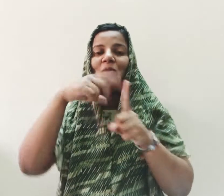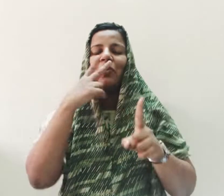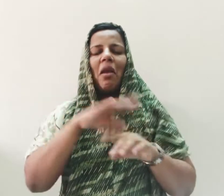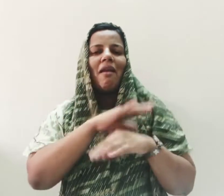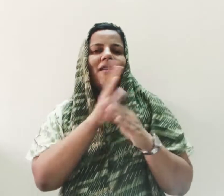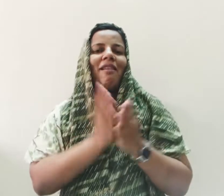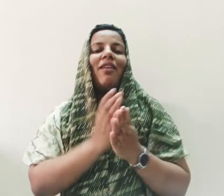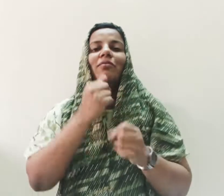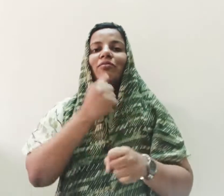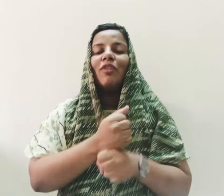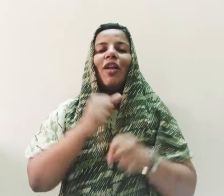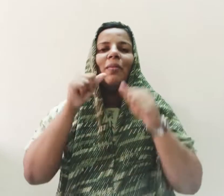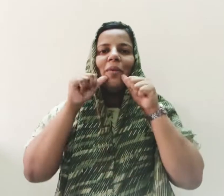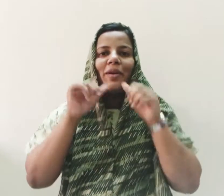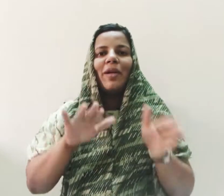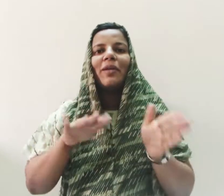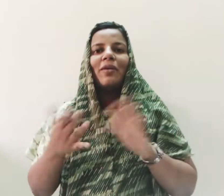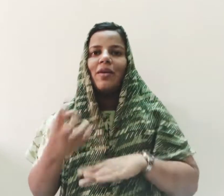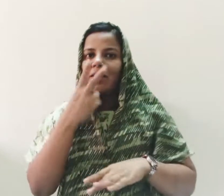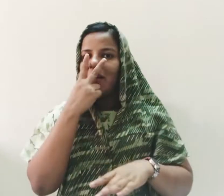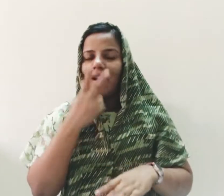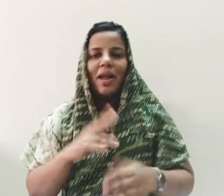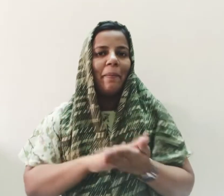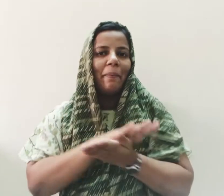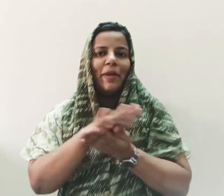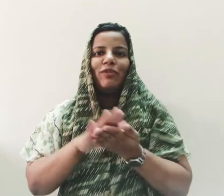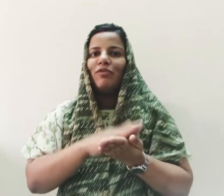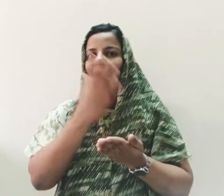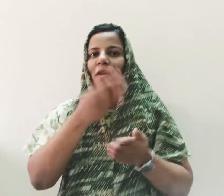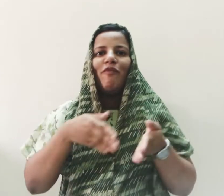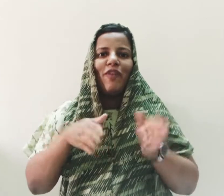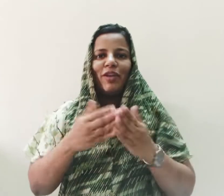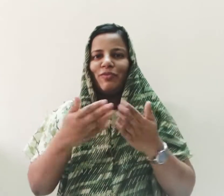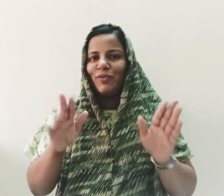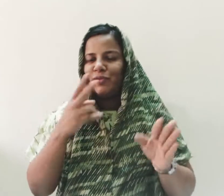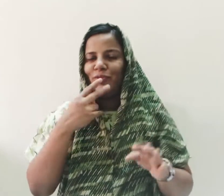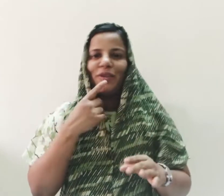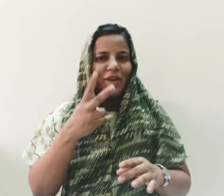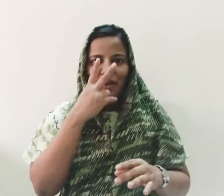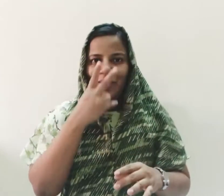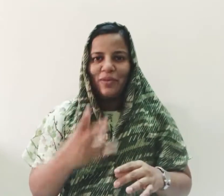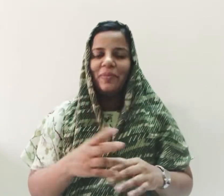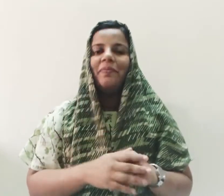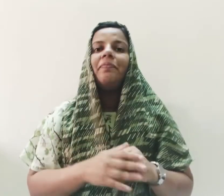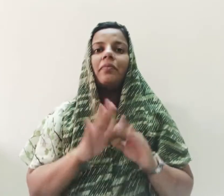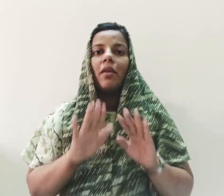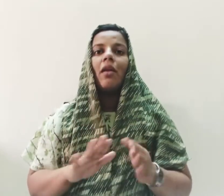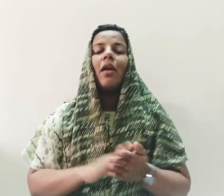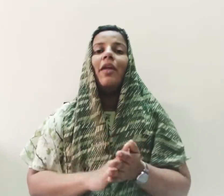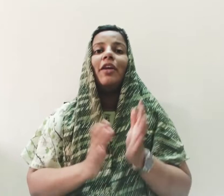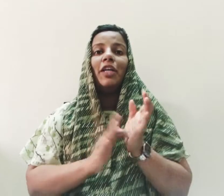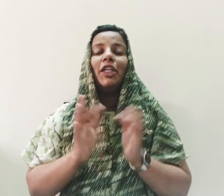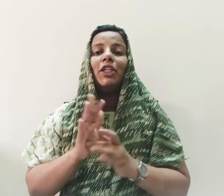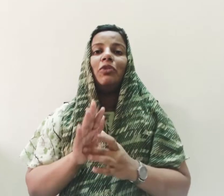നിലയിലും അനുഗ്രഹിക്കപ്പെട്ടിരിക്കുന്നത് കാണുവാൻ പരിശുദ്ധാത്മാവിടെ നമുക്ക് വഴി തുറക്കുക. അതുകൊണ്ടാണ് കർത്താവായ യേശു ക്രിസ്തു തൻ്റെ പരിശുശ്രൂഷയുടെ സമയത്ത്